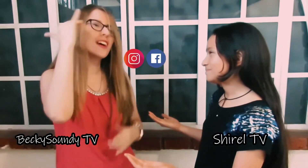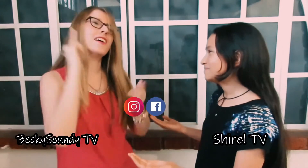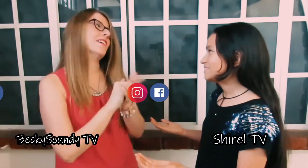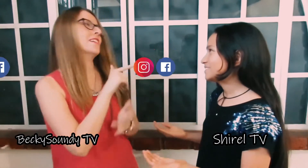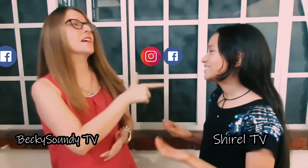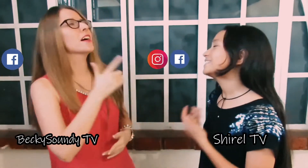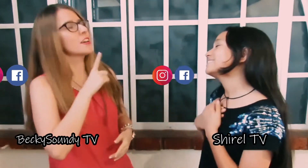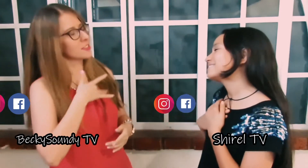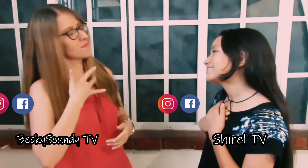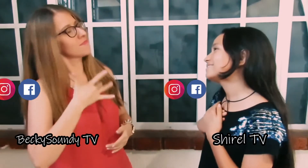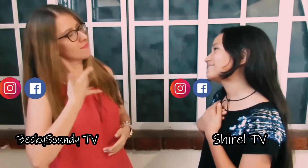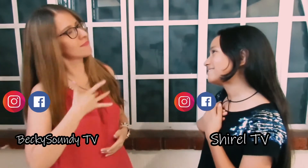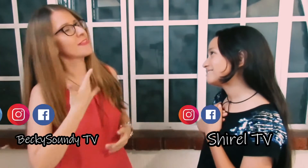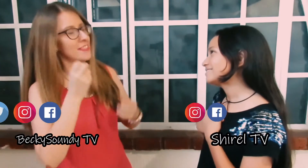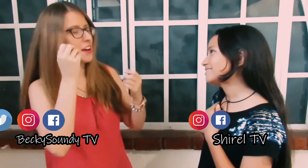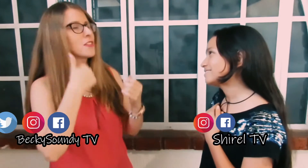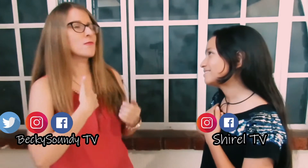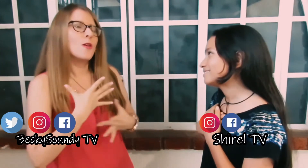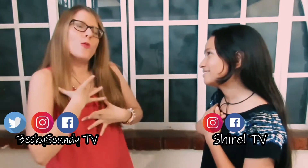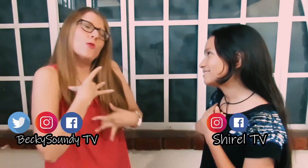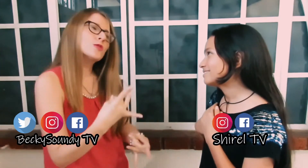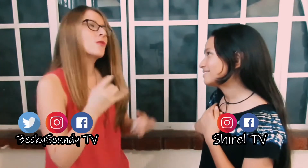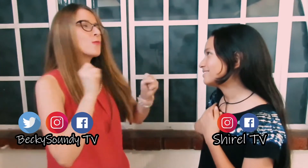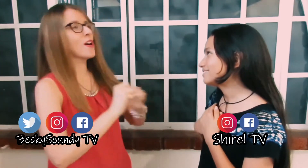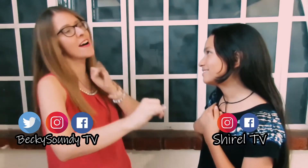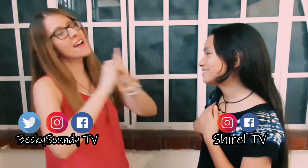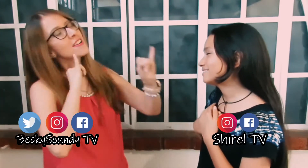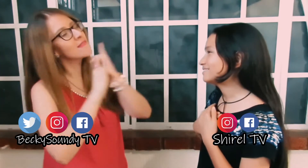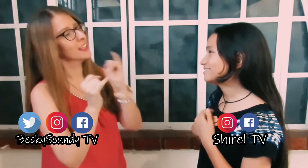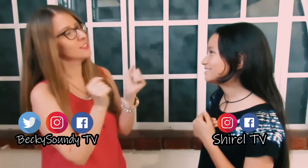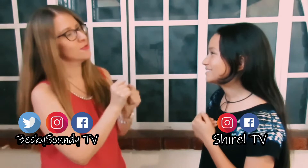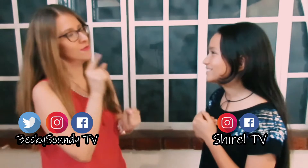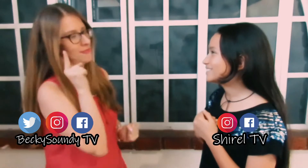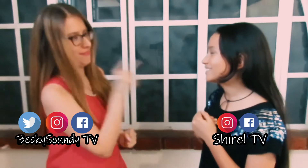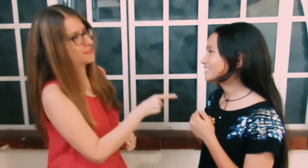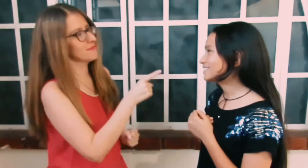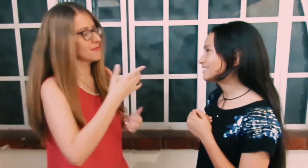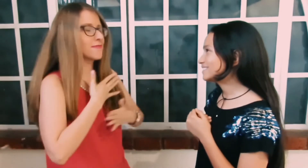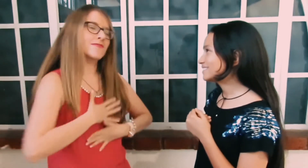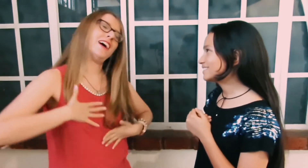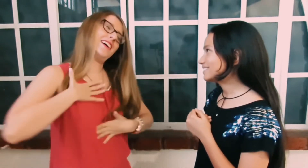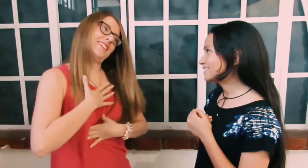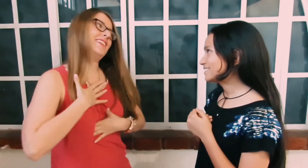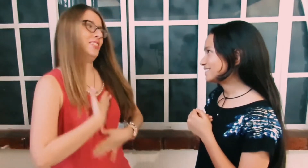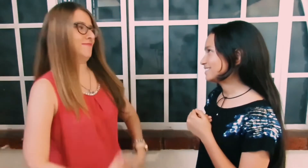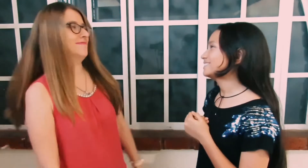Yo sé que lo lograrás. Eres muy sensible y me encantó entrevistarte.